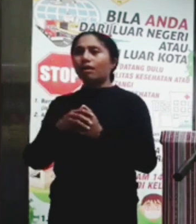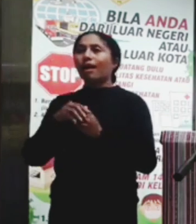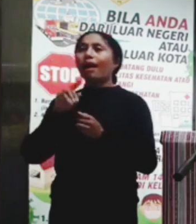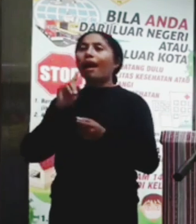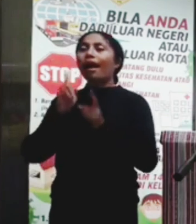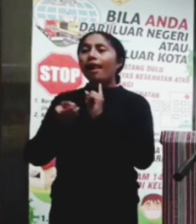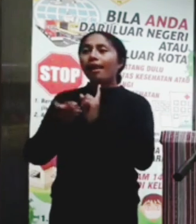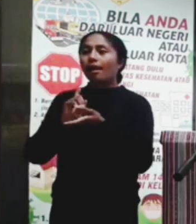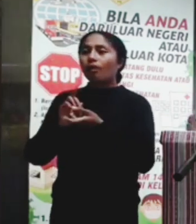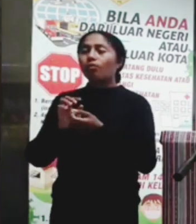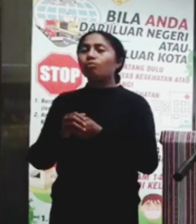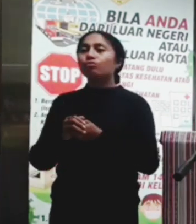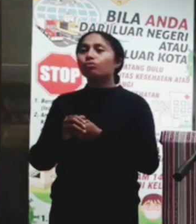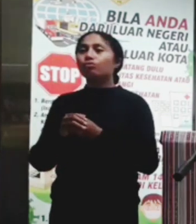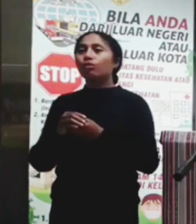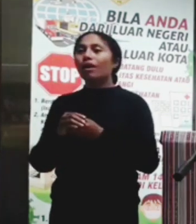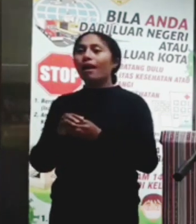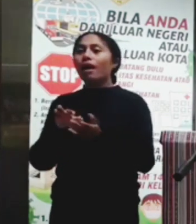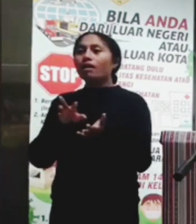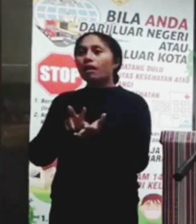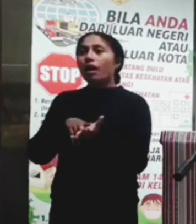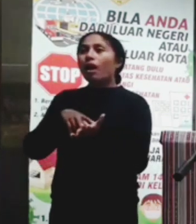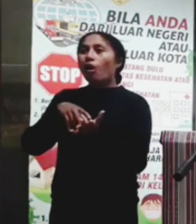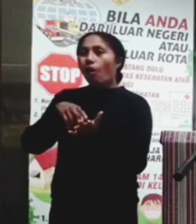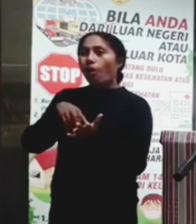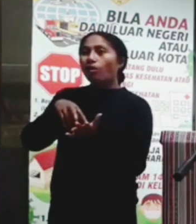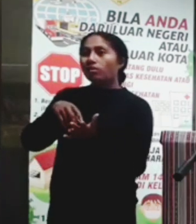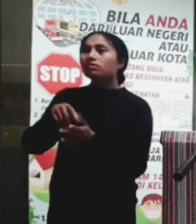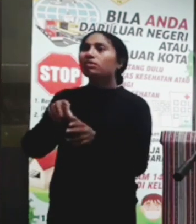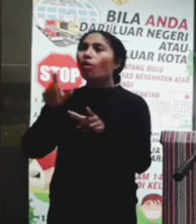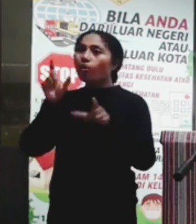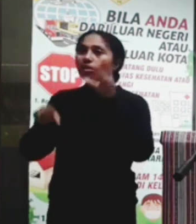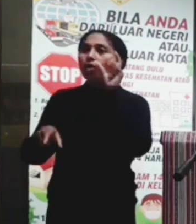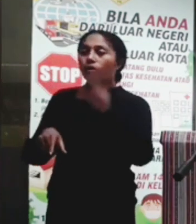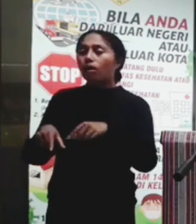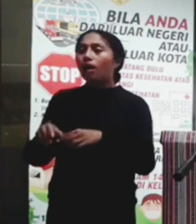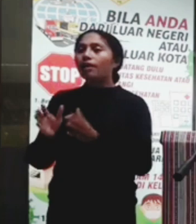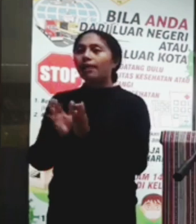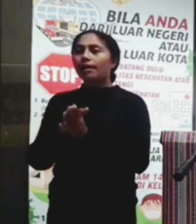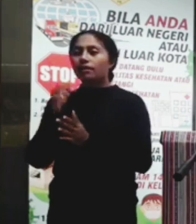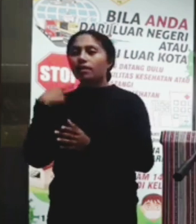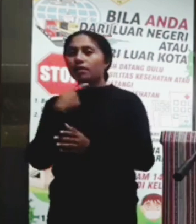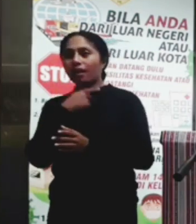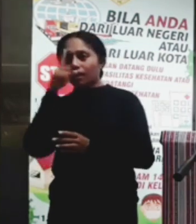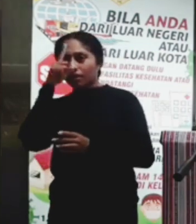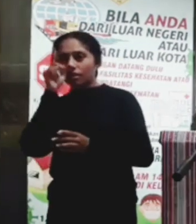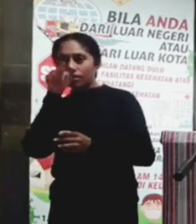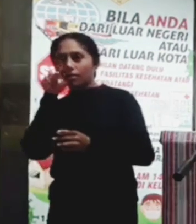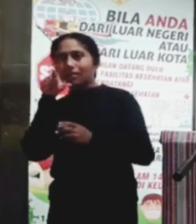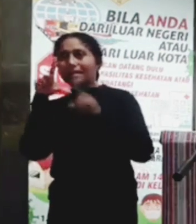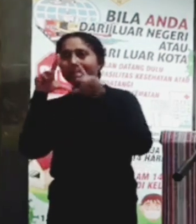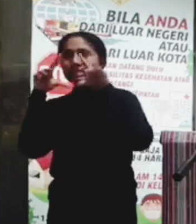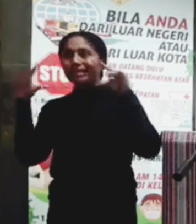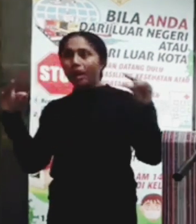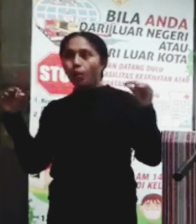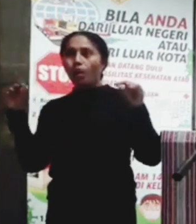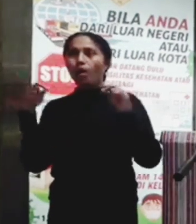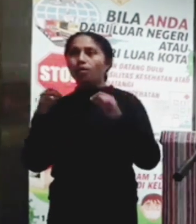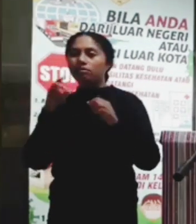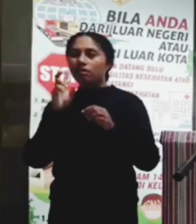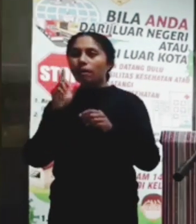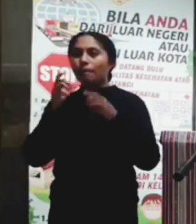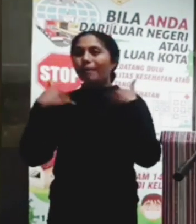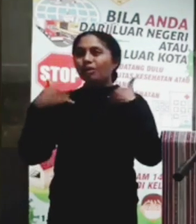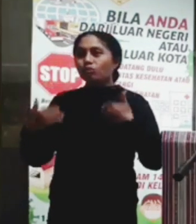hai ketika lalu lintas Hai dan kita lihat dijawab lalu lintas manusia yang